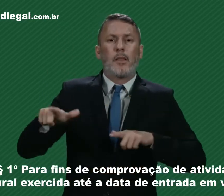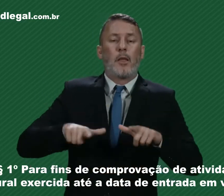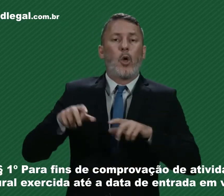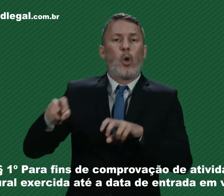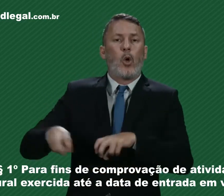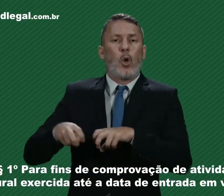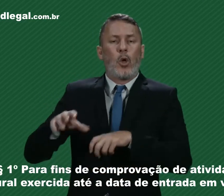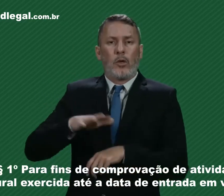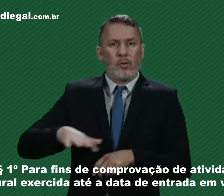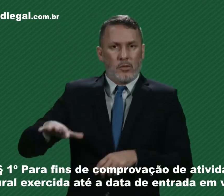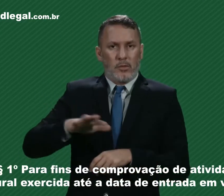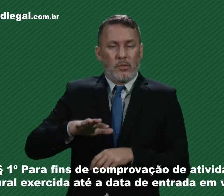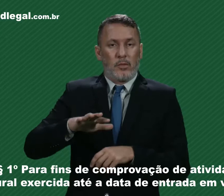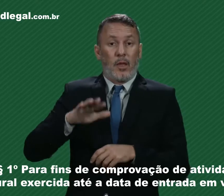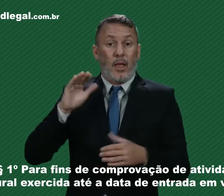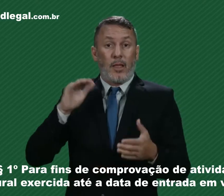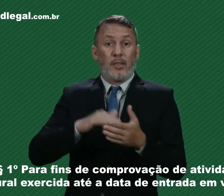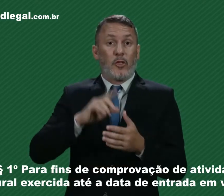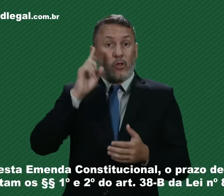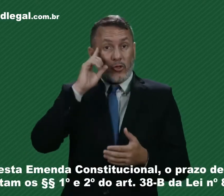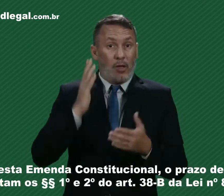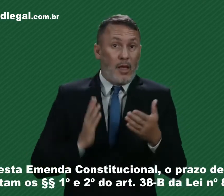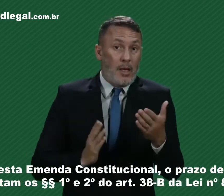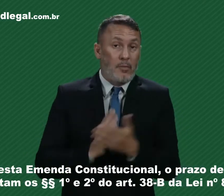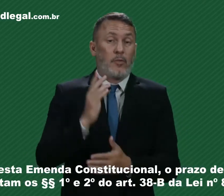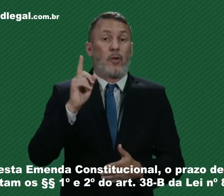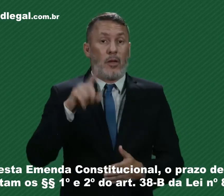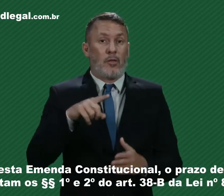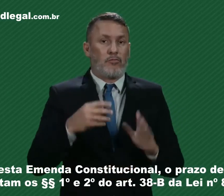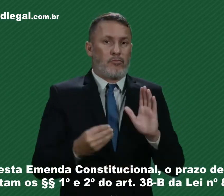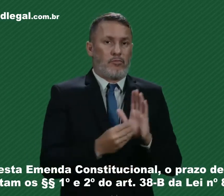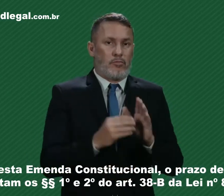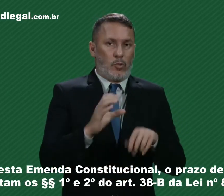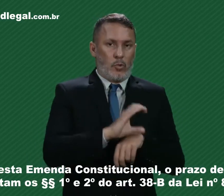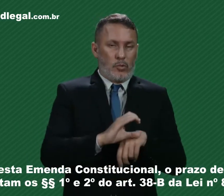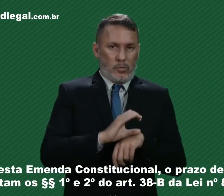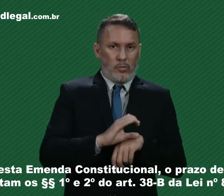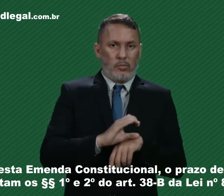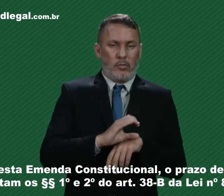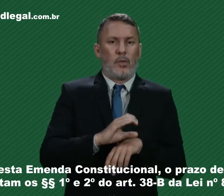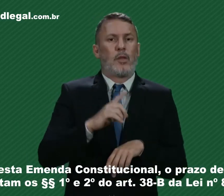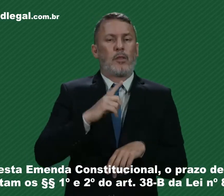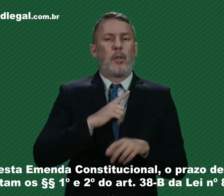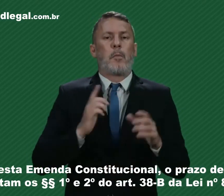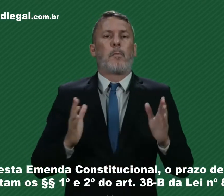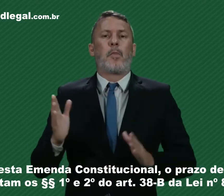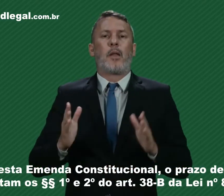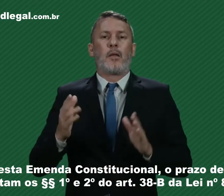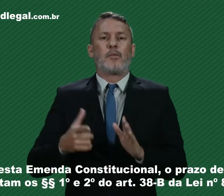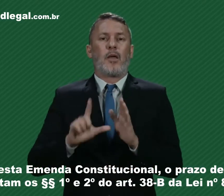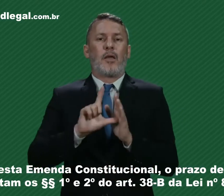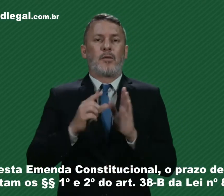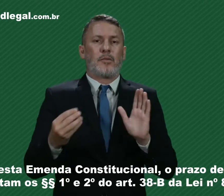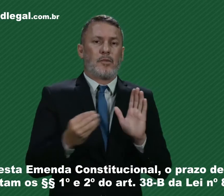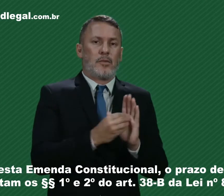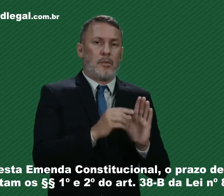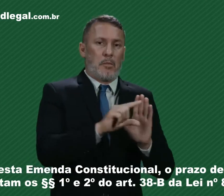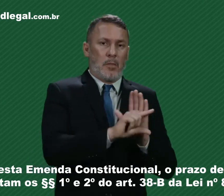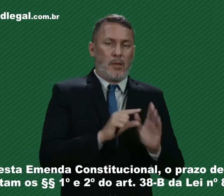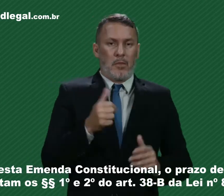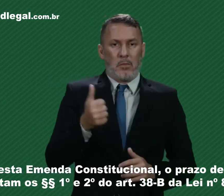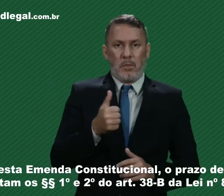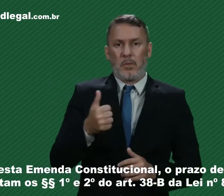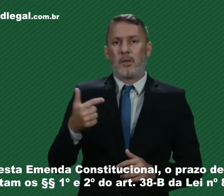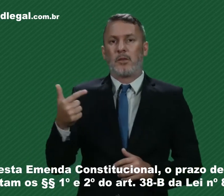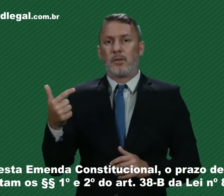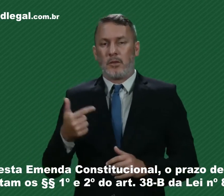atividade rural exercida até a data de entrada em vigor desta emenda constitucional, o prazo de que tratam os parágrafos